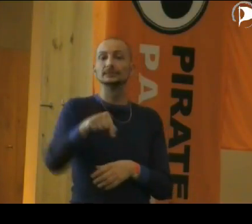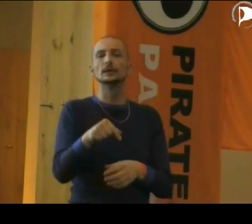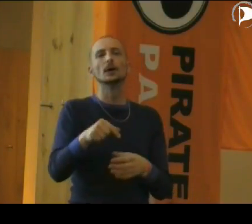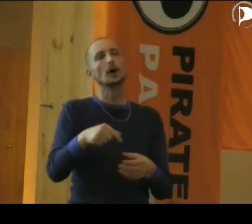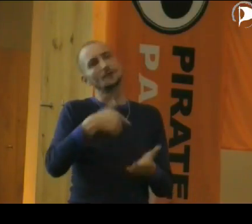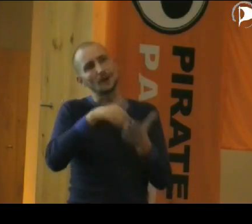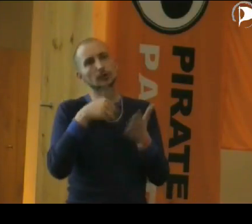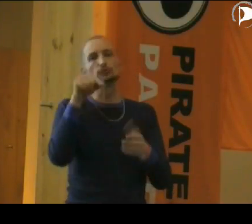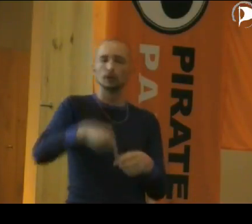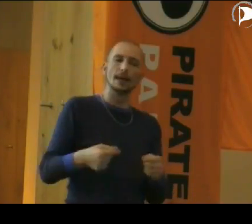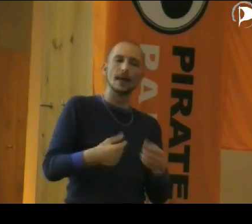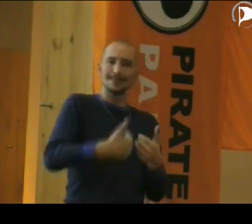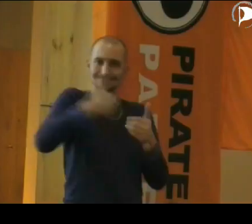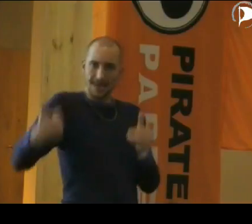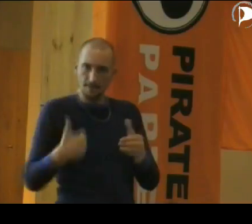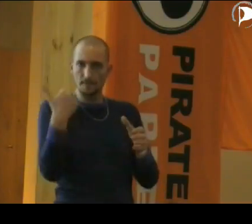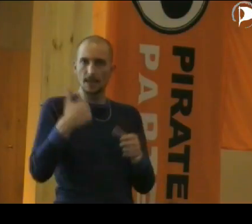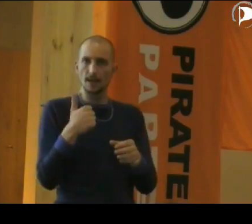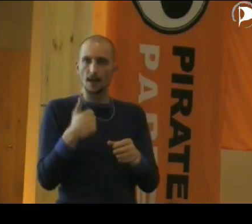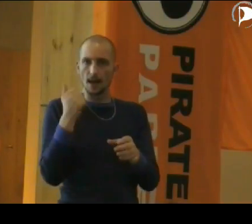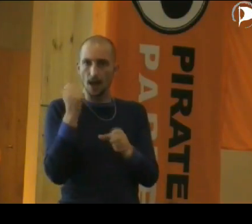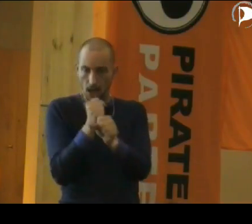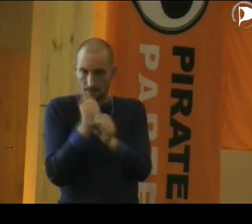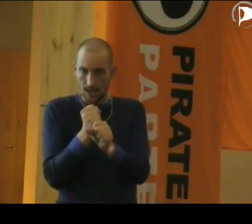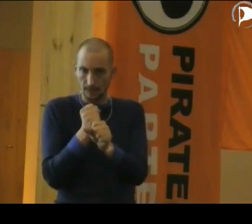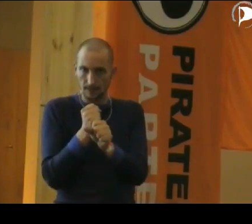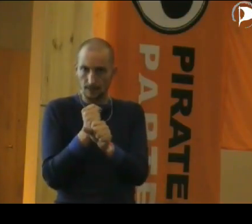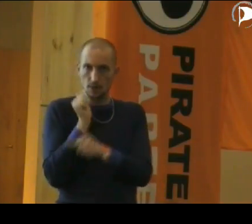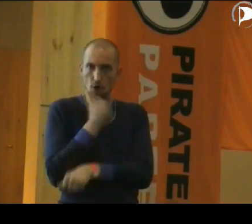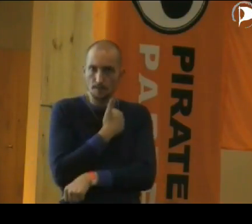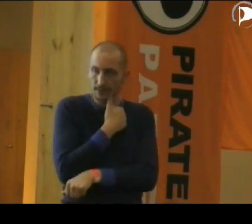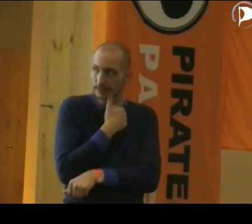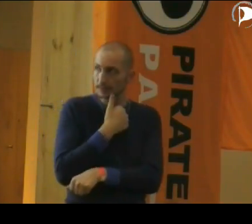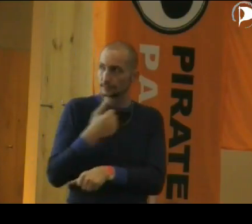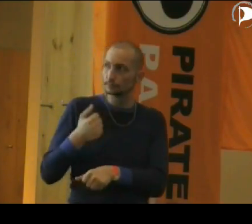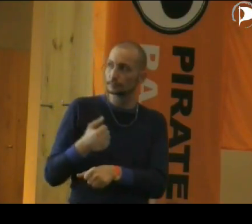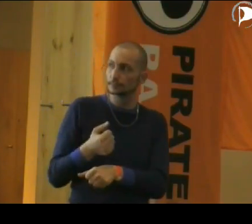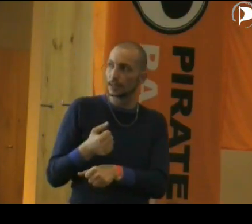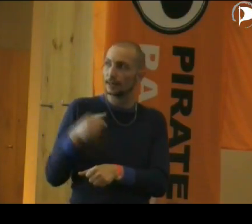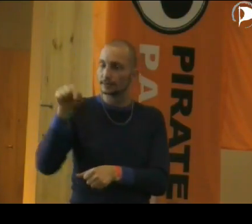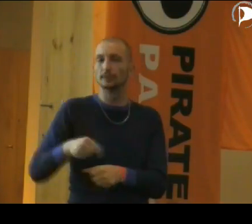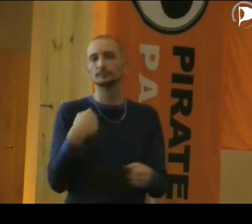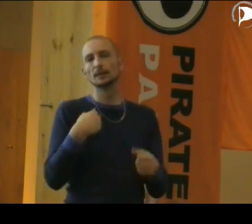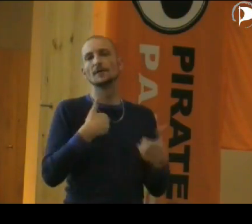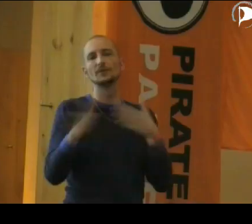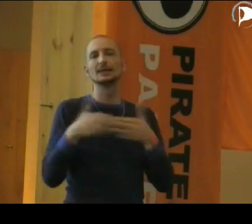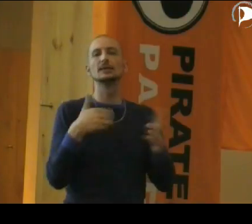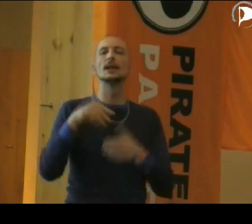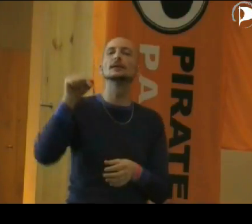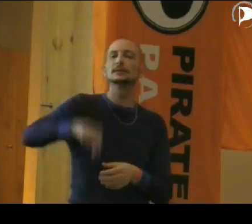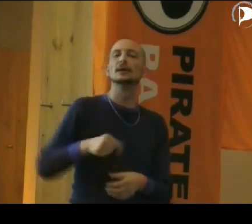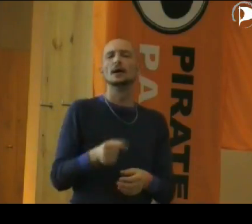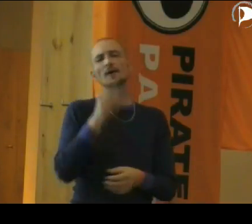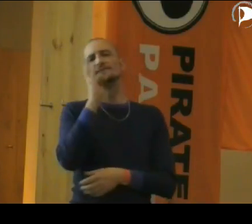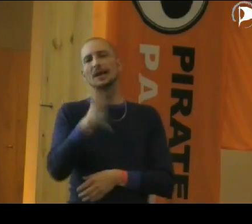wäre es eben glaub ja also von daher bin ich relativ flexibel weil es sich damals um 400 euro jobs handelt